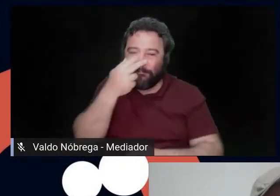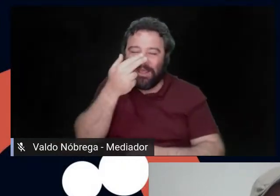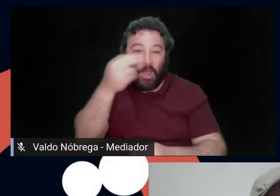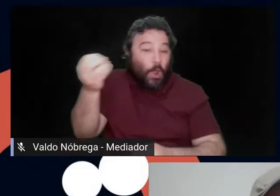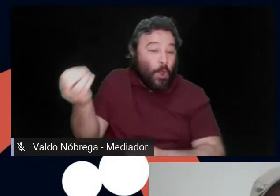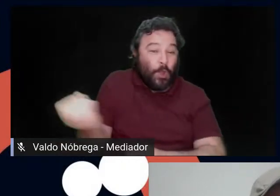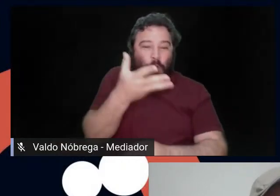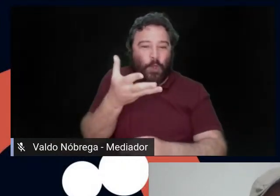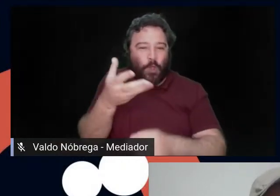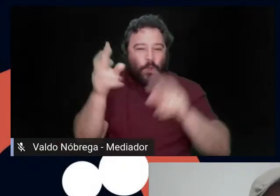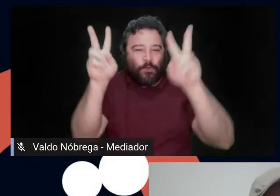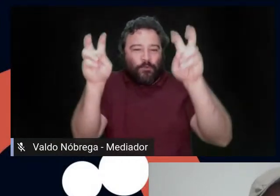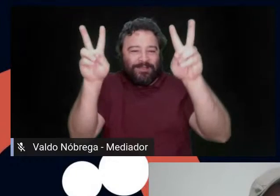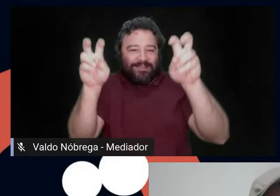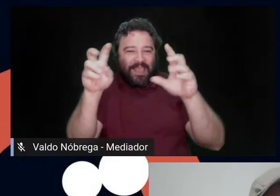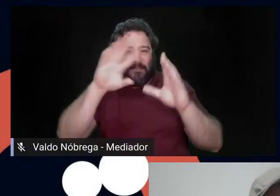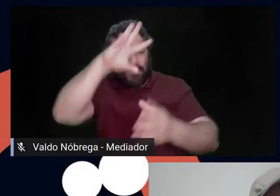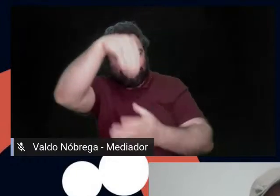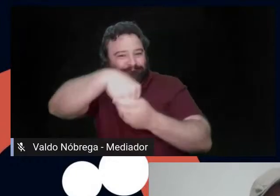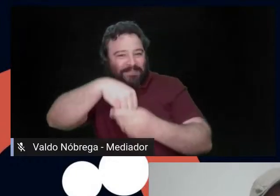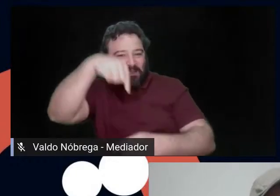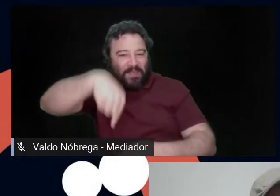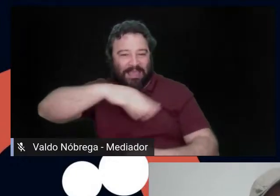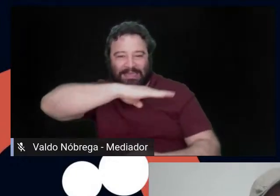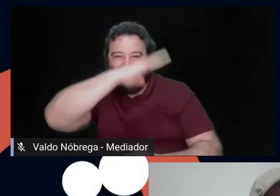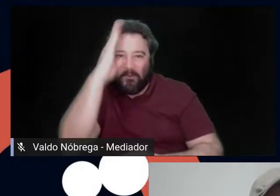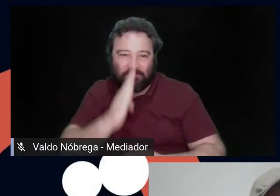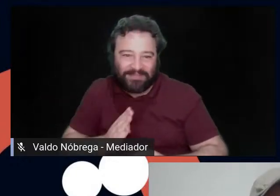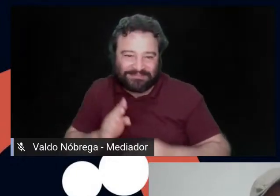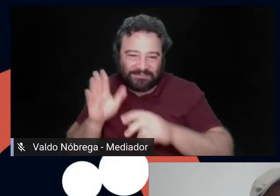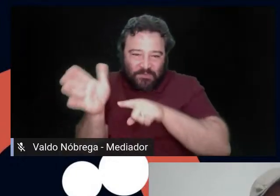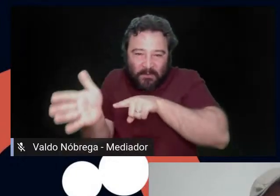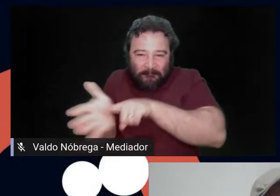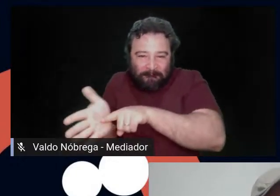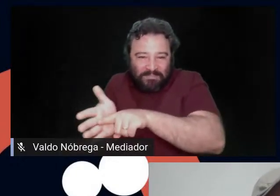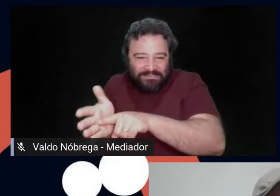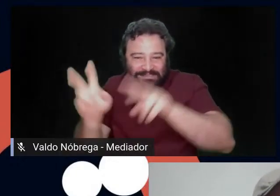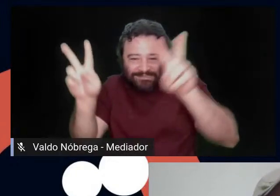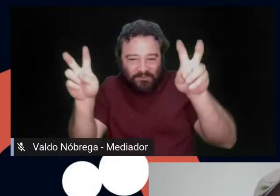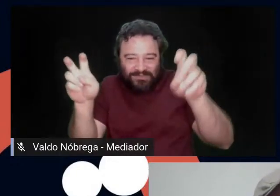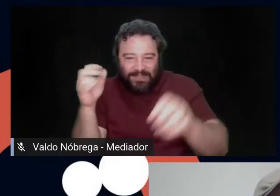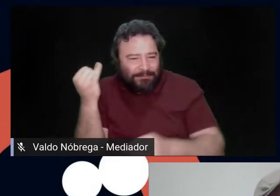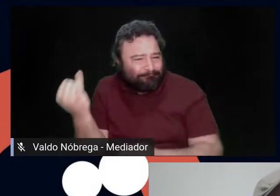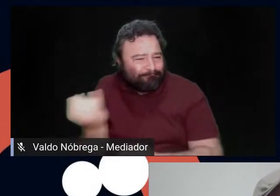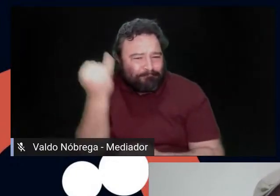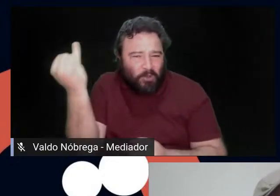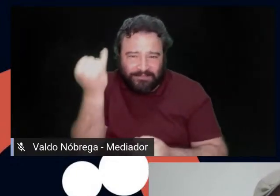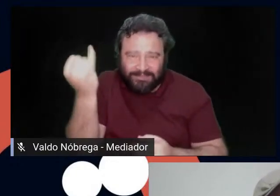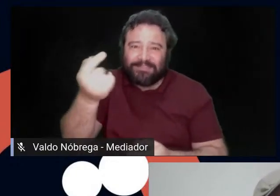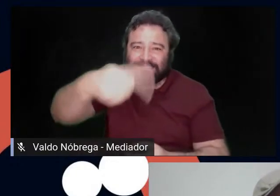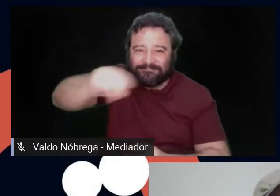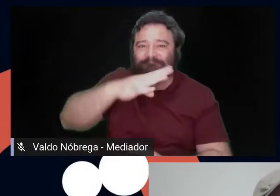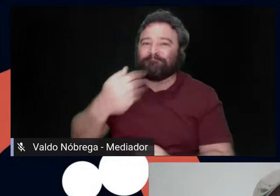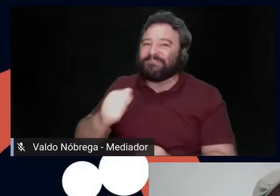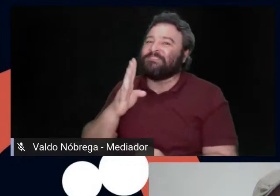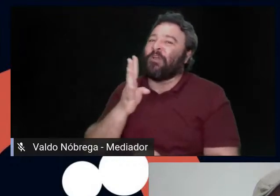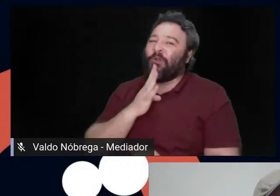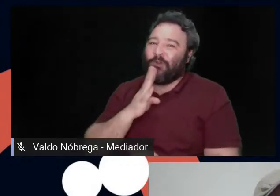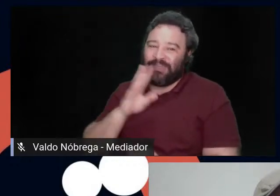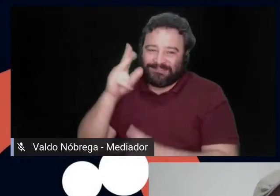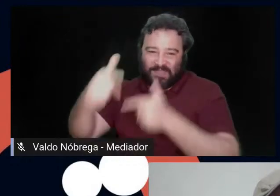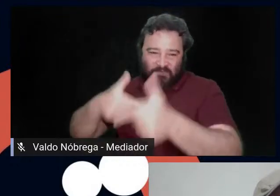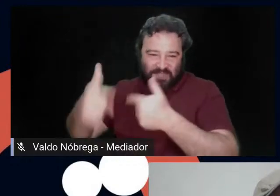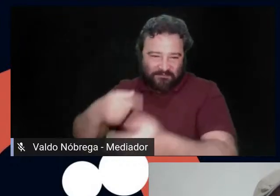é extremamente inovador, né? É como se no Brasil tivesse uma pesquisa inovadora